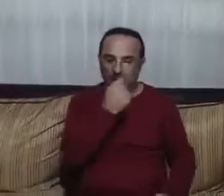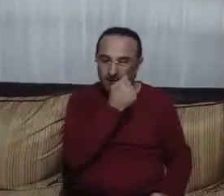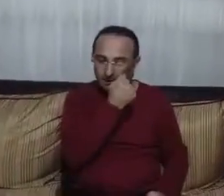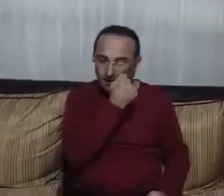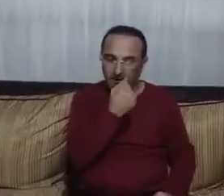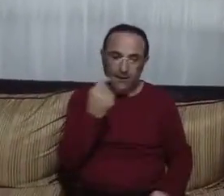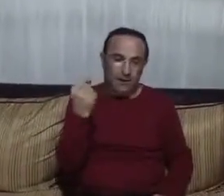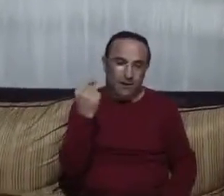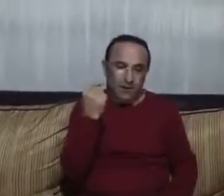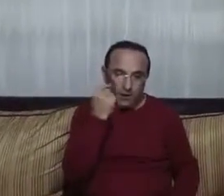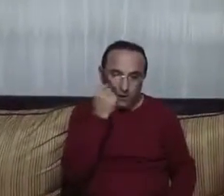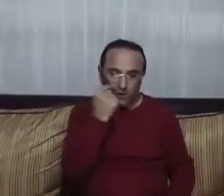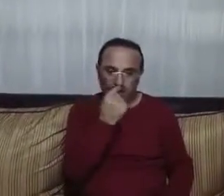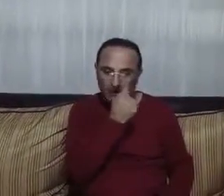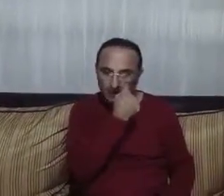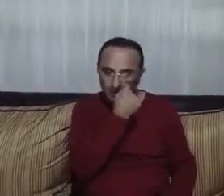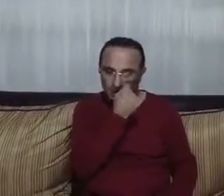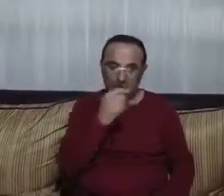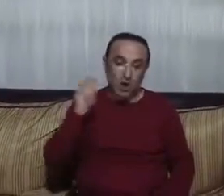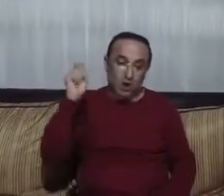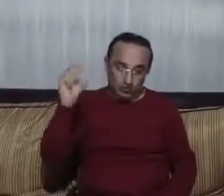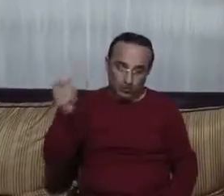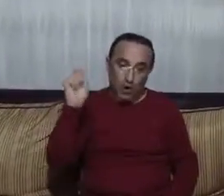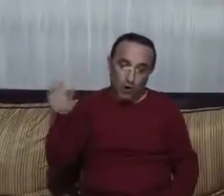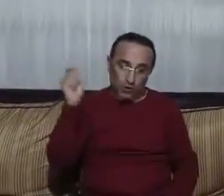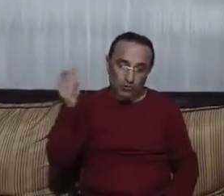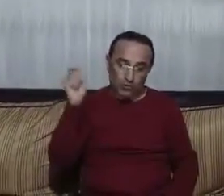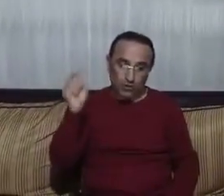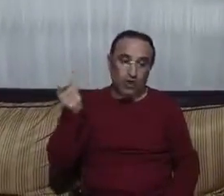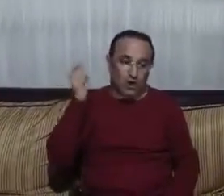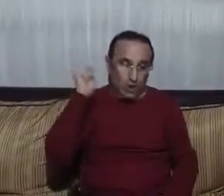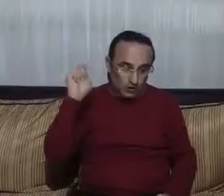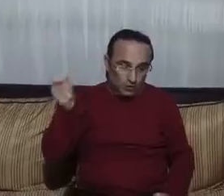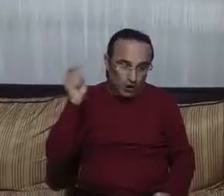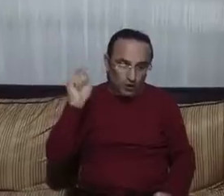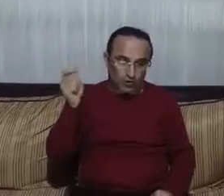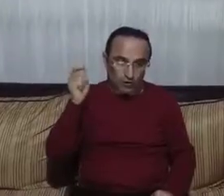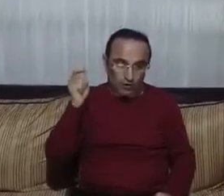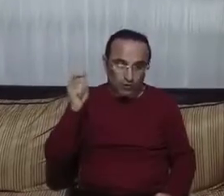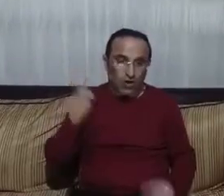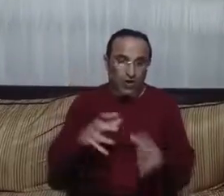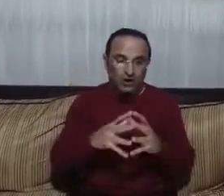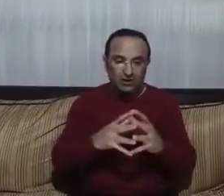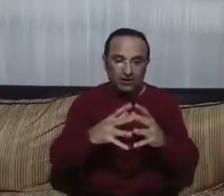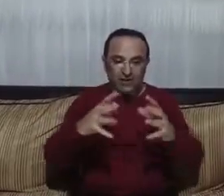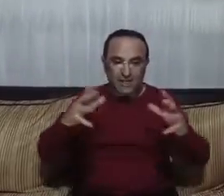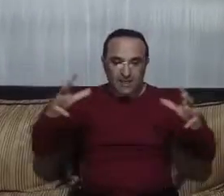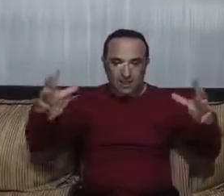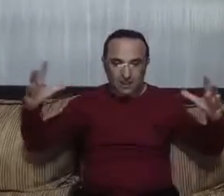Kolay. Kolay. Zor. Zor. Geniş.